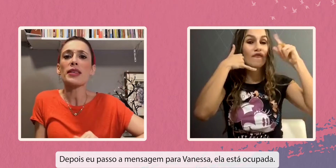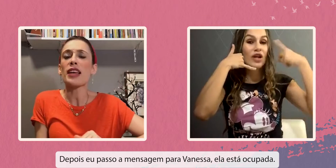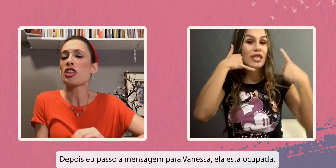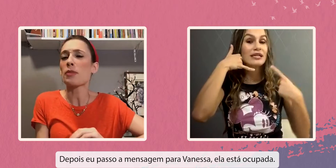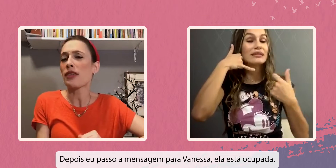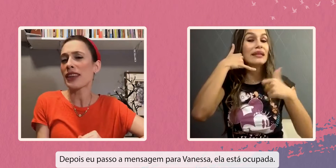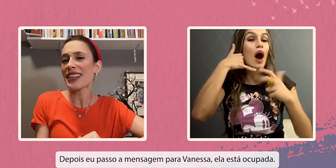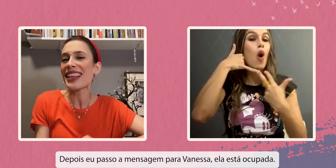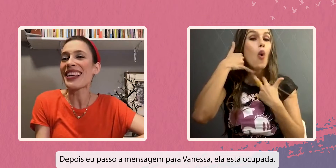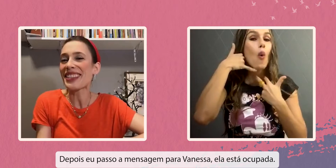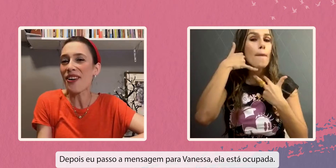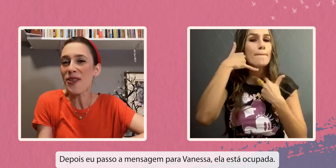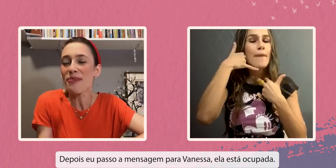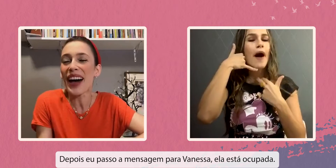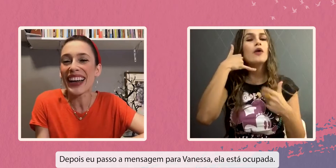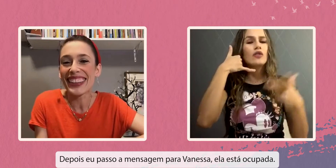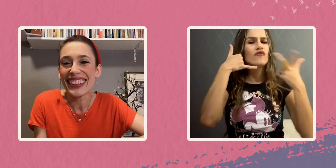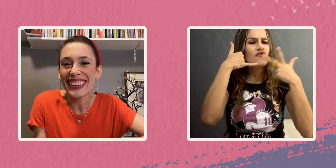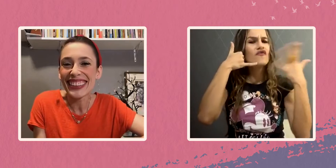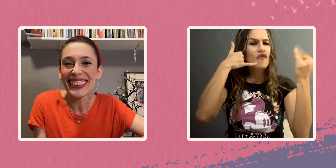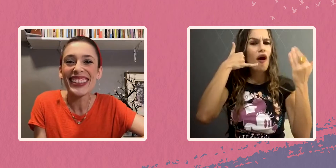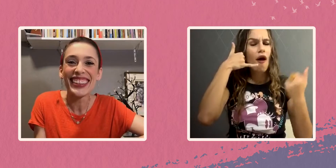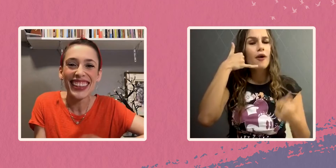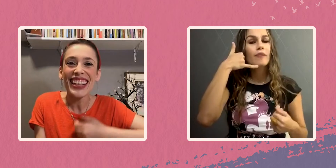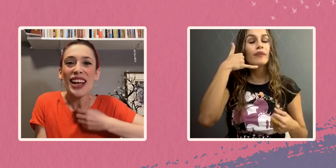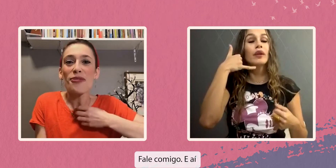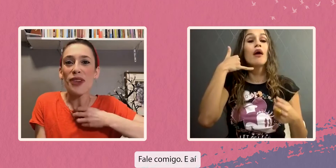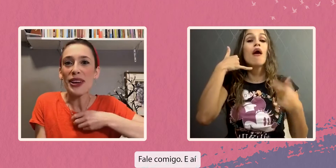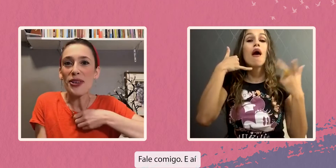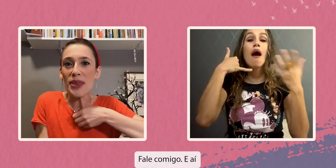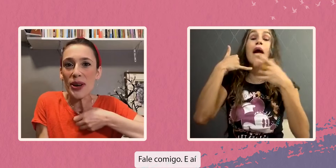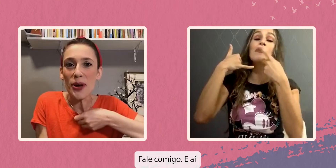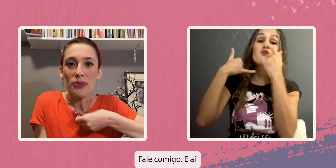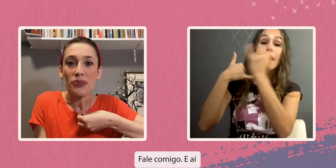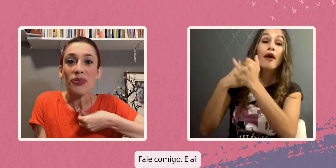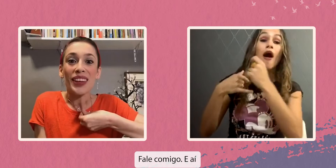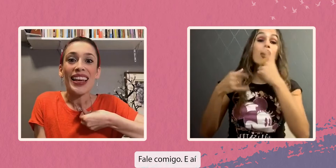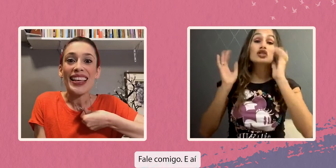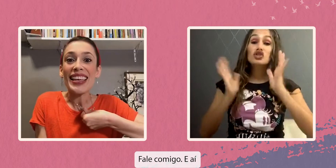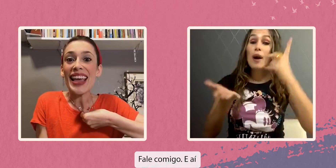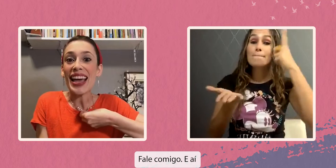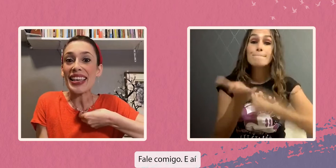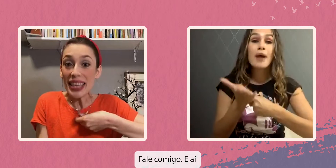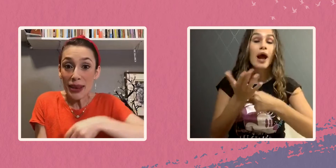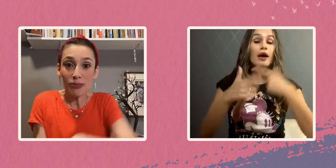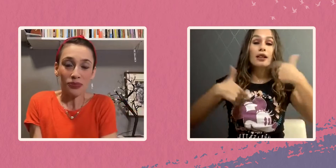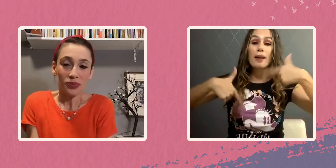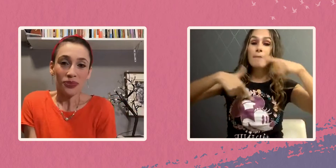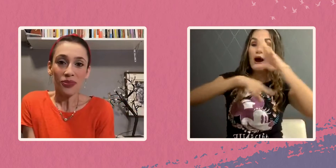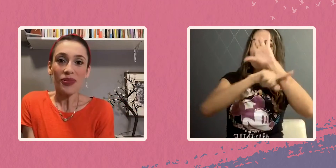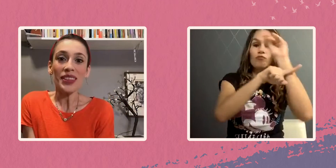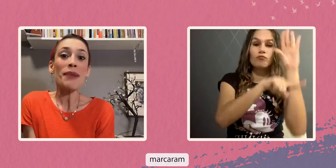passo a mensagem para a Vanessa, ela está ocupada. Fale comigo. E aí,